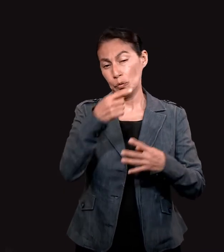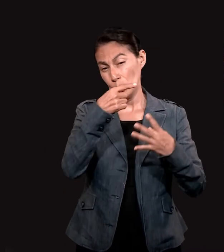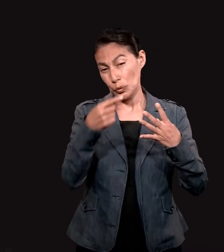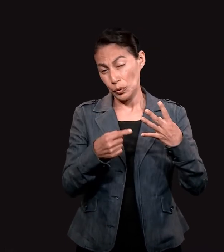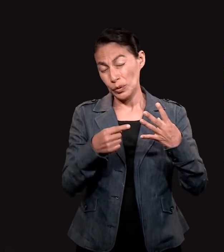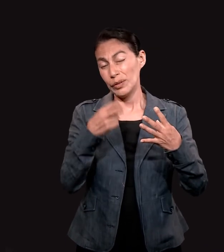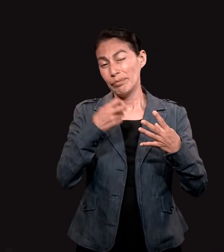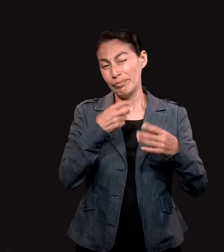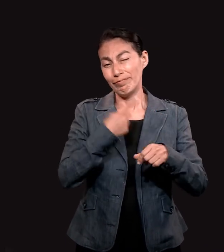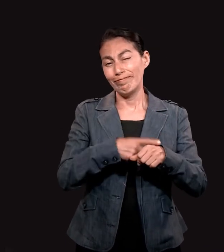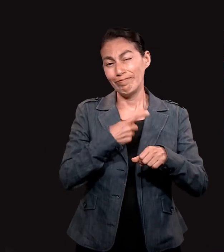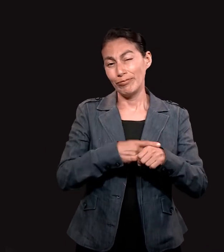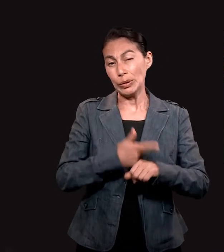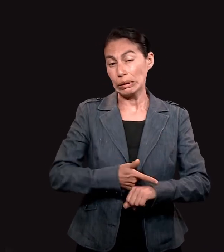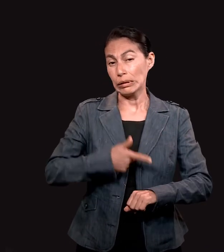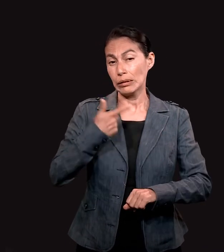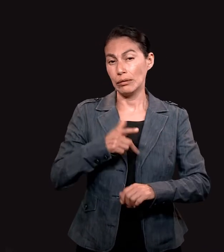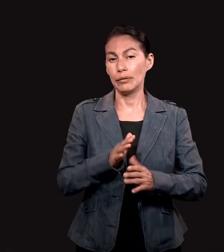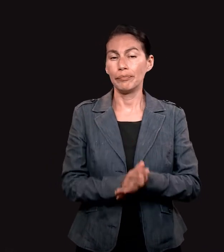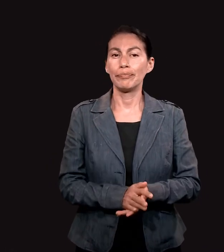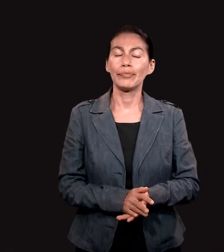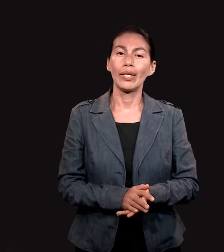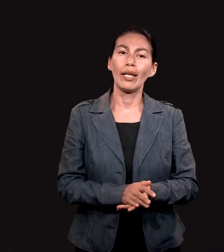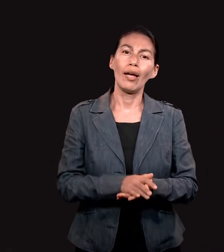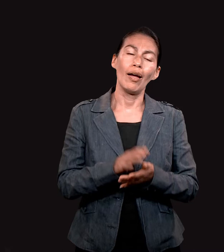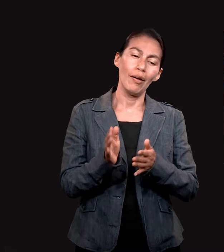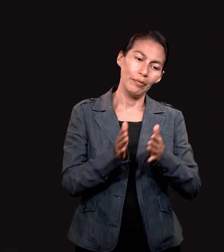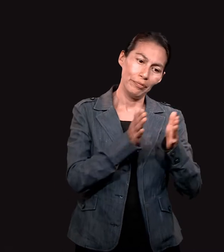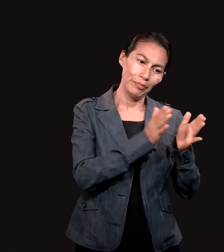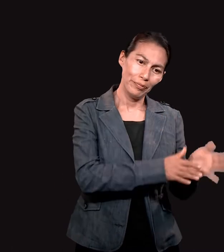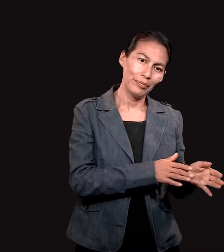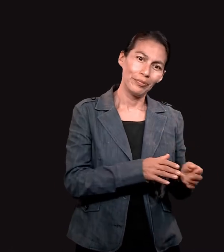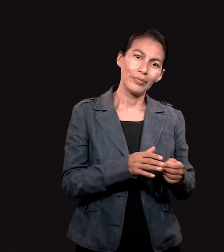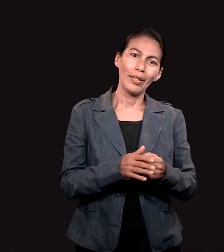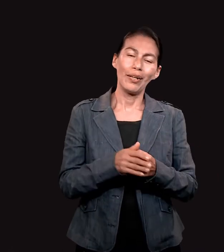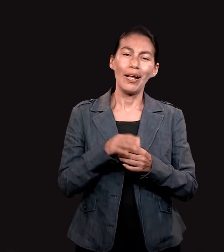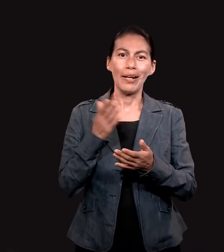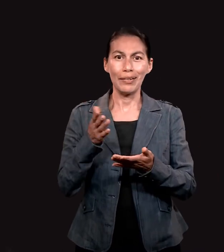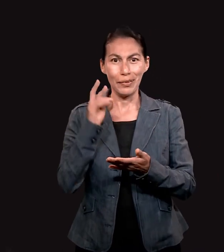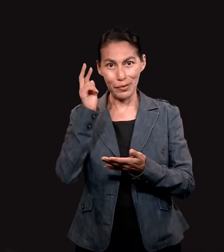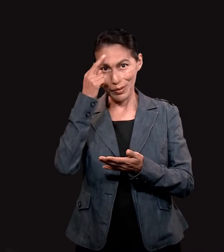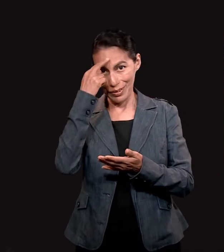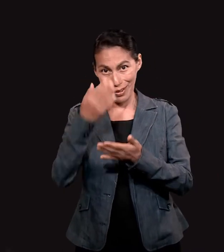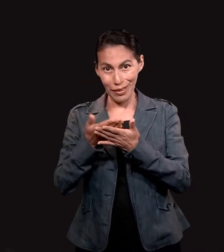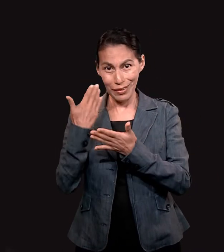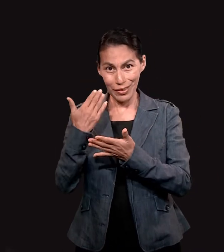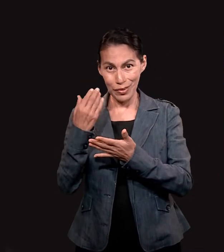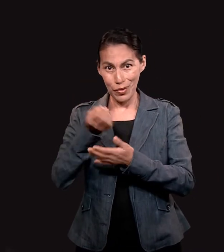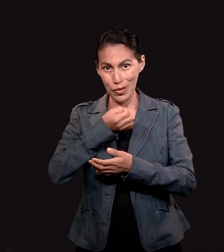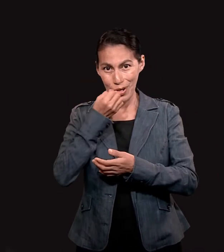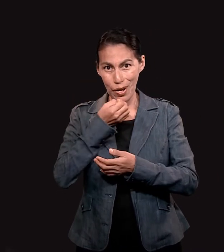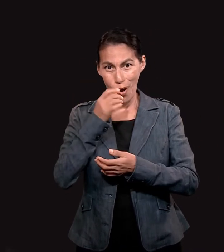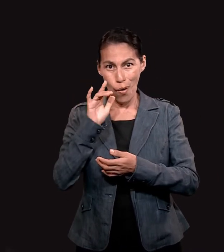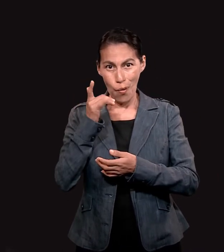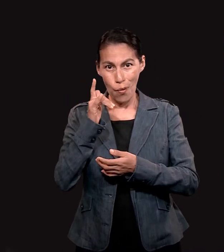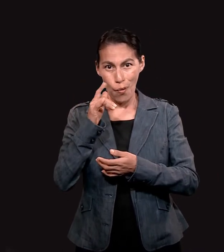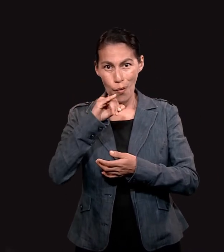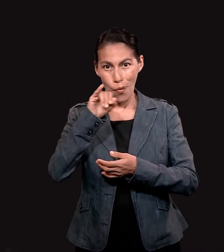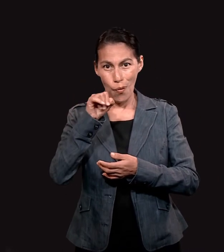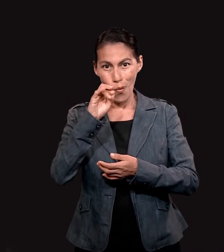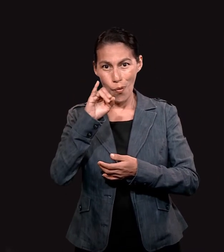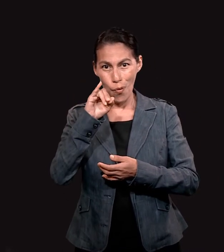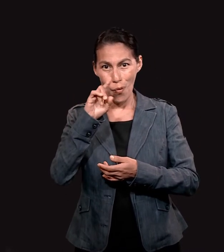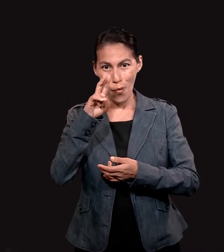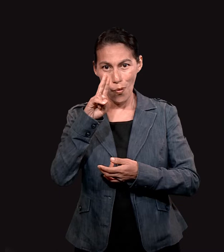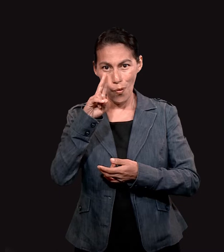Vamos a agradecer y estamos muy contentos porque nos han dicho que Julio Vera, ¿se acuerdan que hemos estado orando por